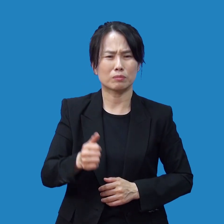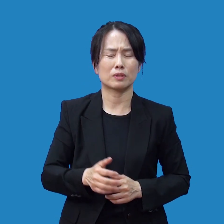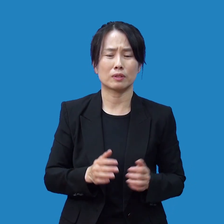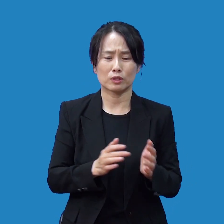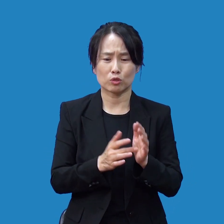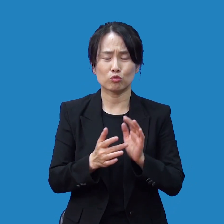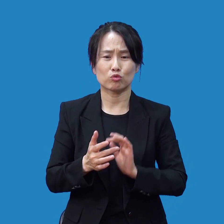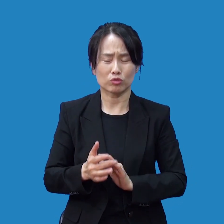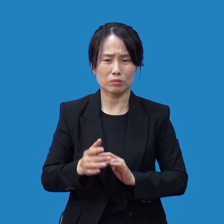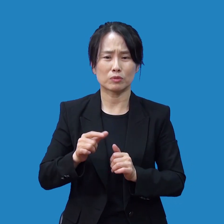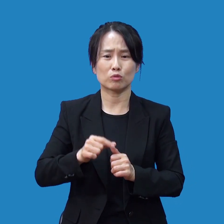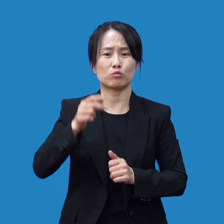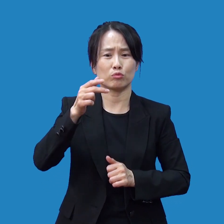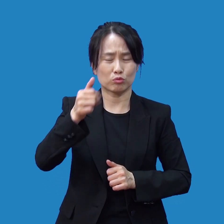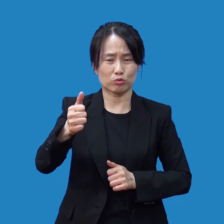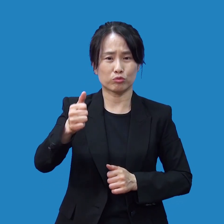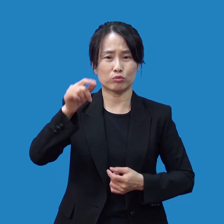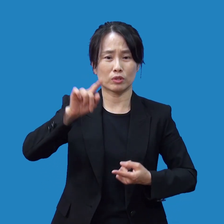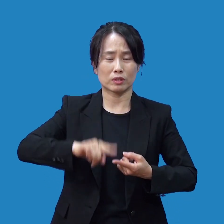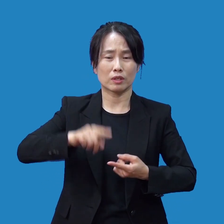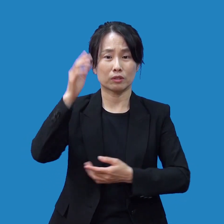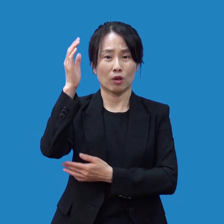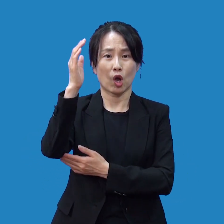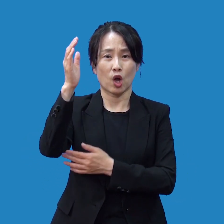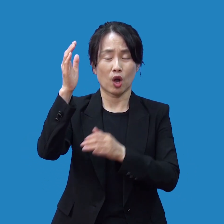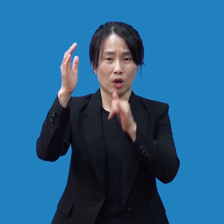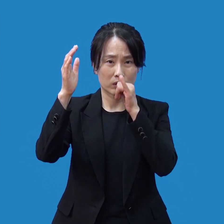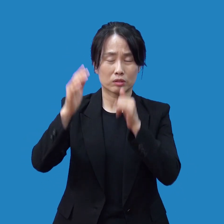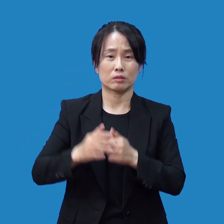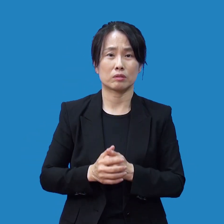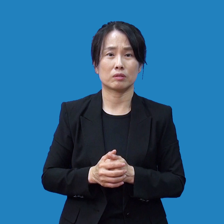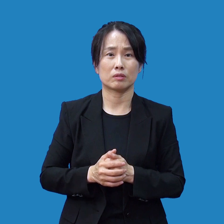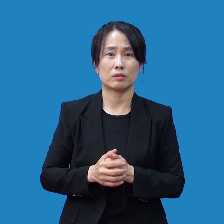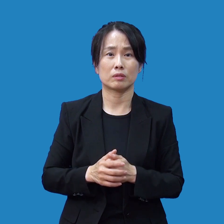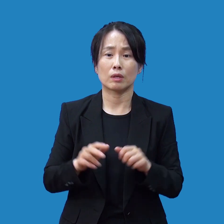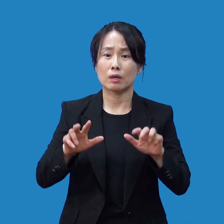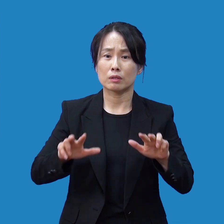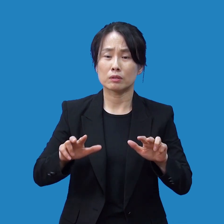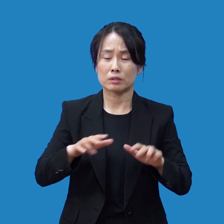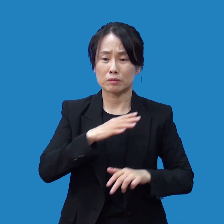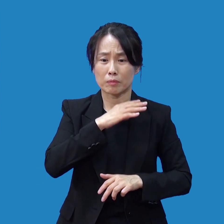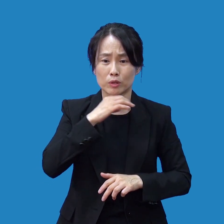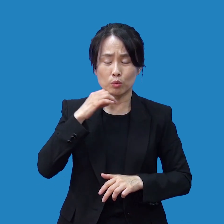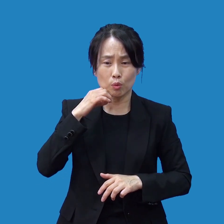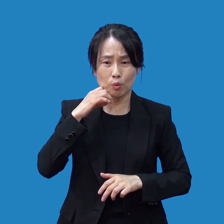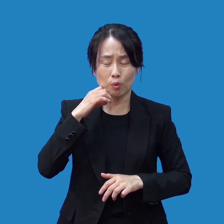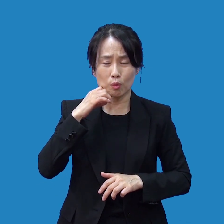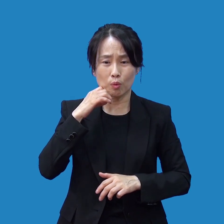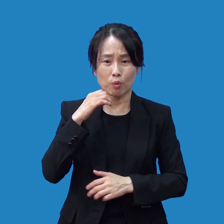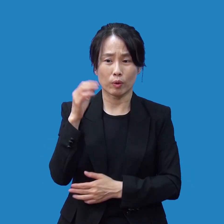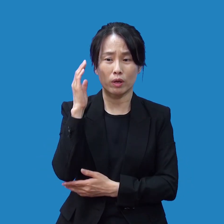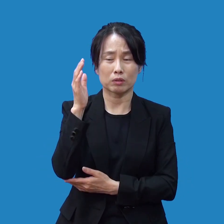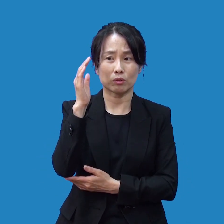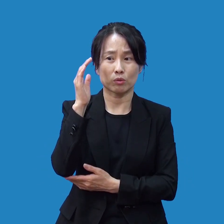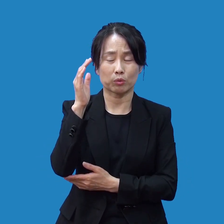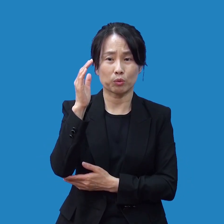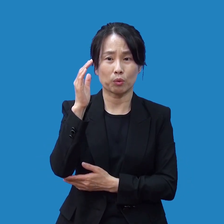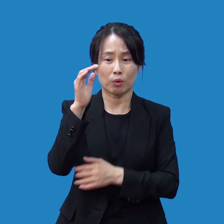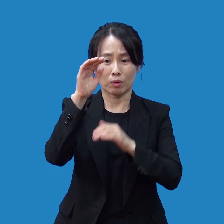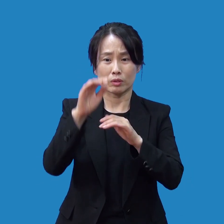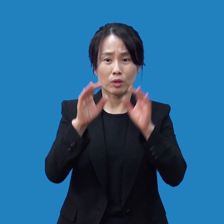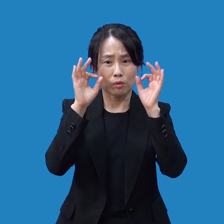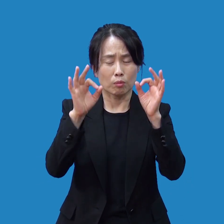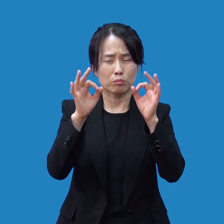증거합니다. 근데 저희가 이 베드로가 지금 논증하고 전개하는 이것을 보면 아니 뭐